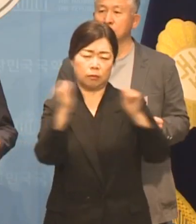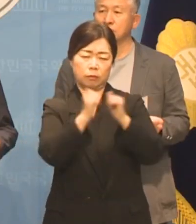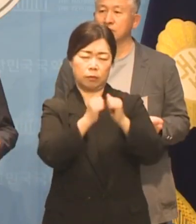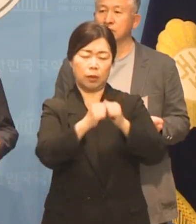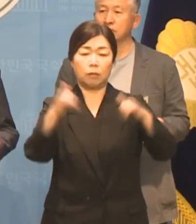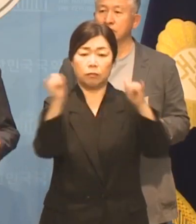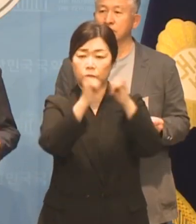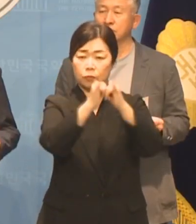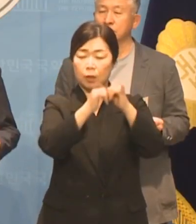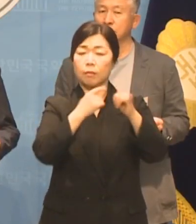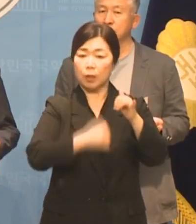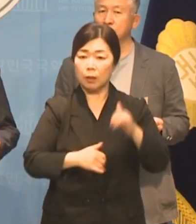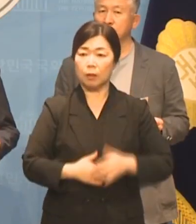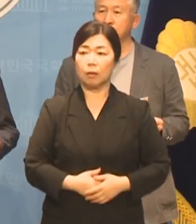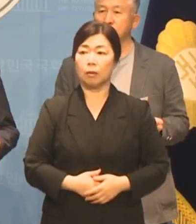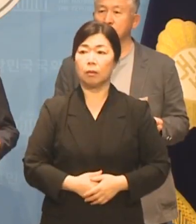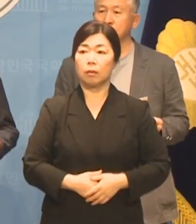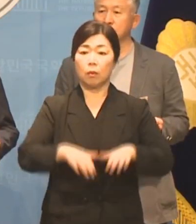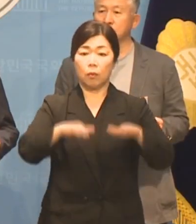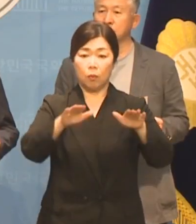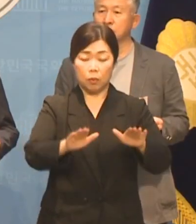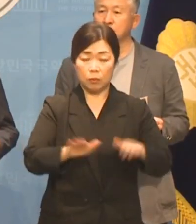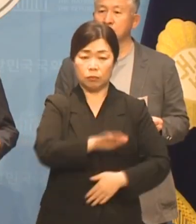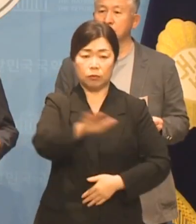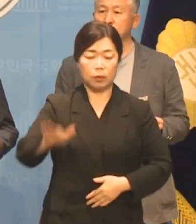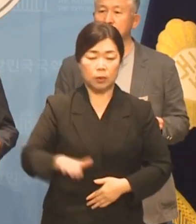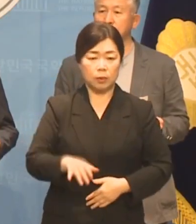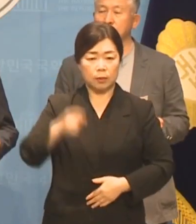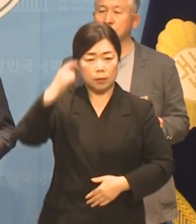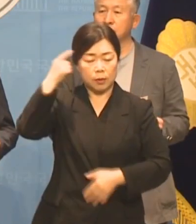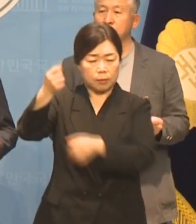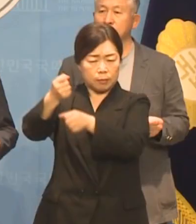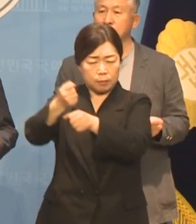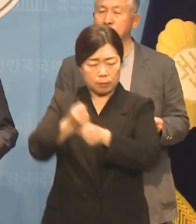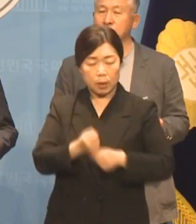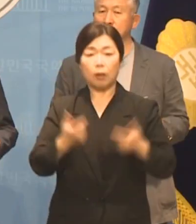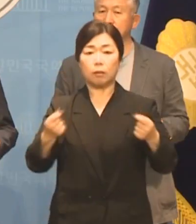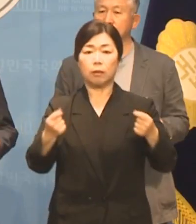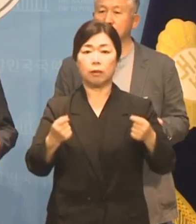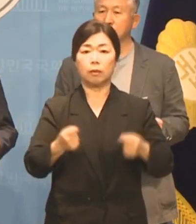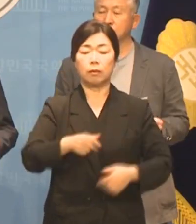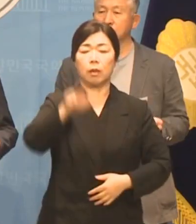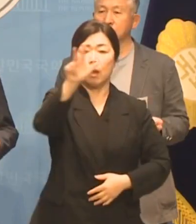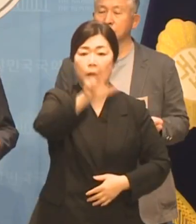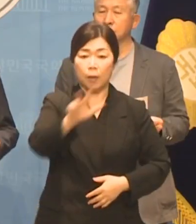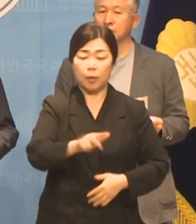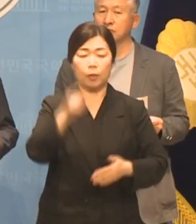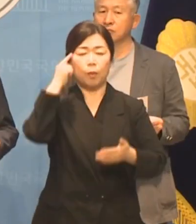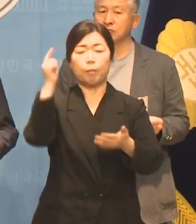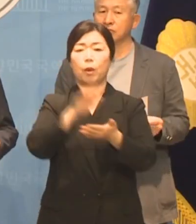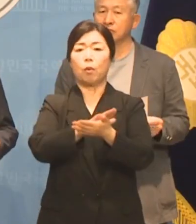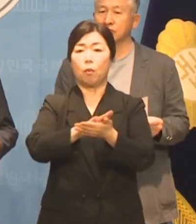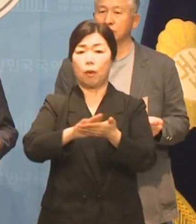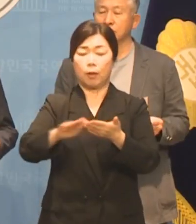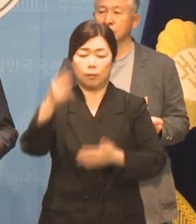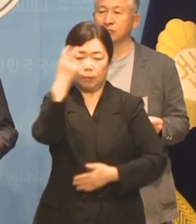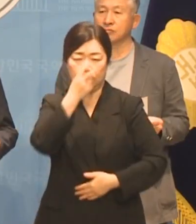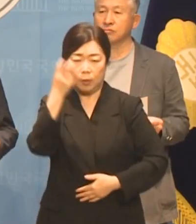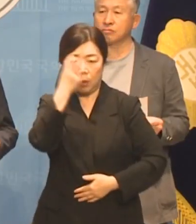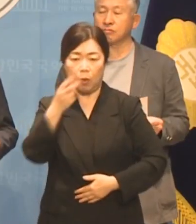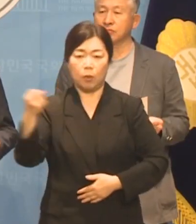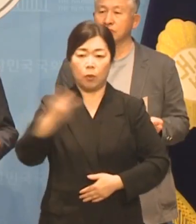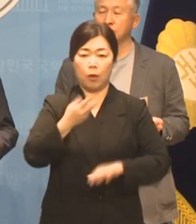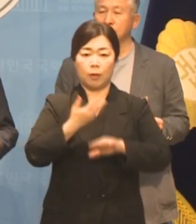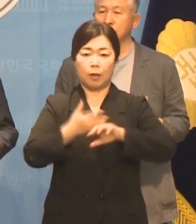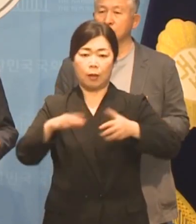투쟁이었습니다. 오늘날 우리는 그 정신을 이어받아 한반도의 평화를 수호하고